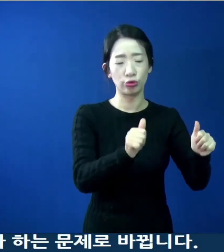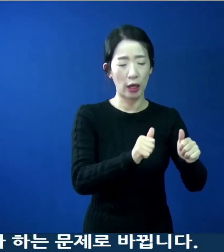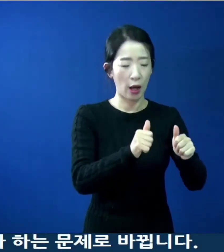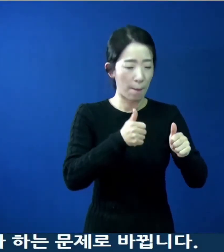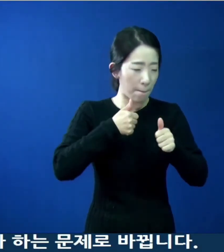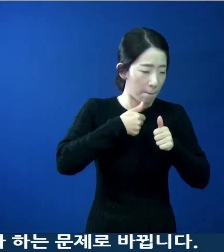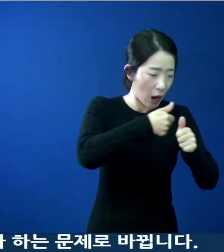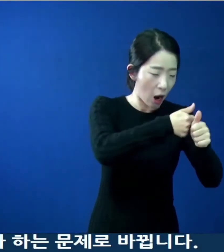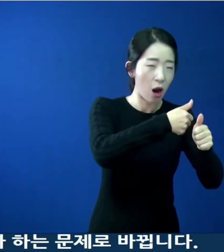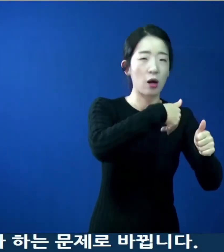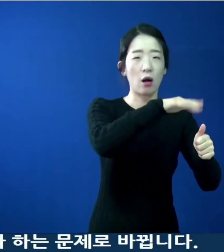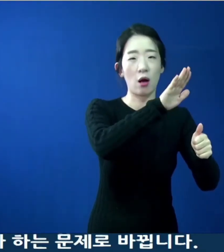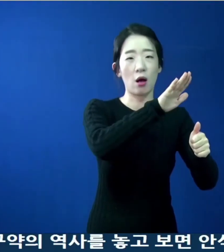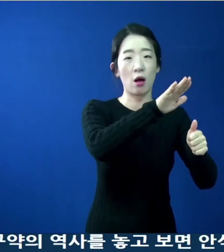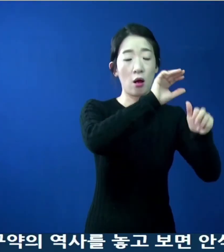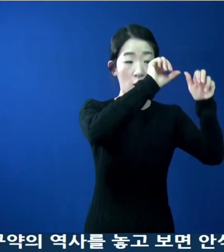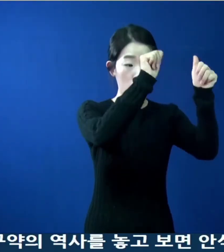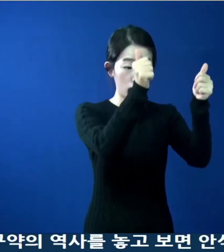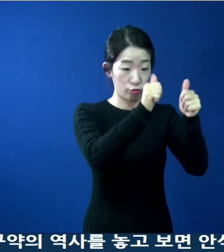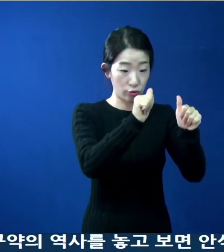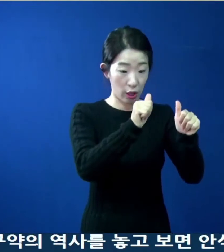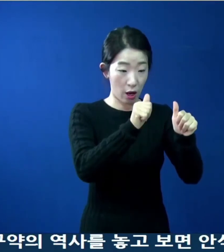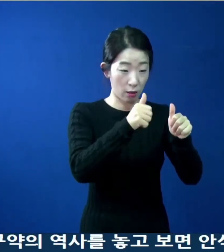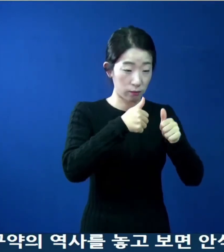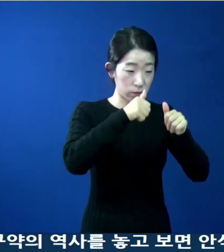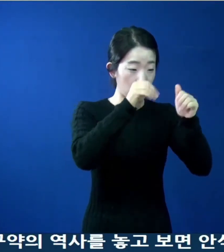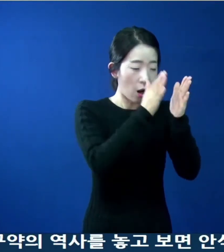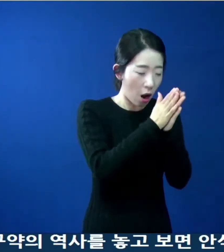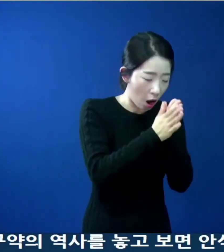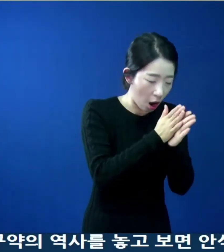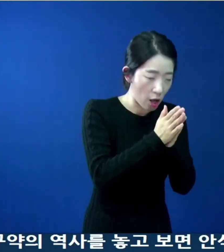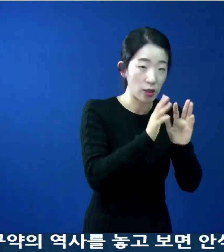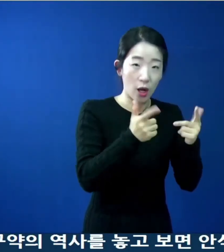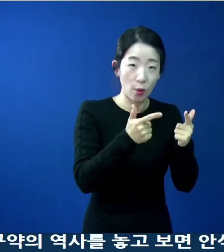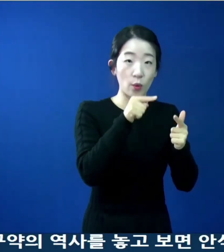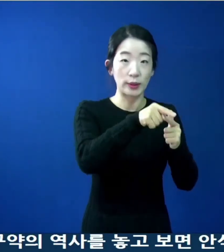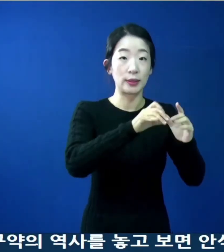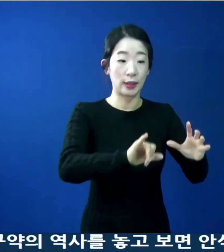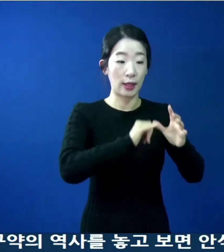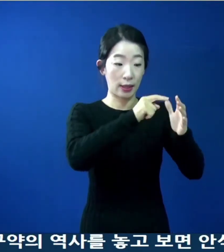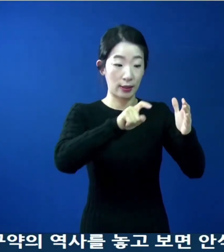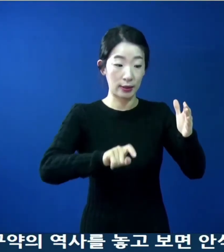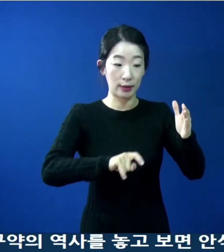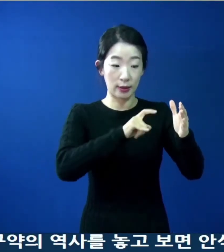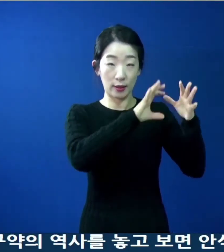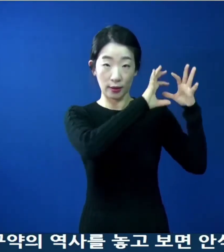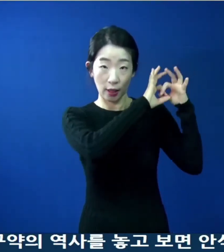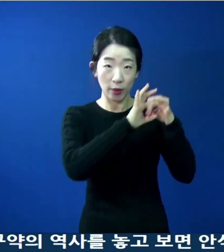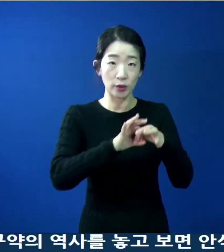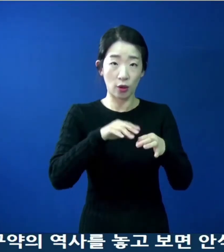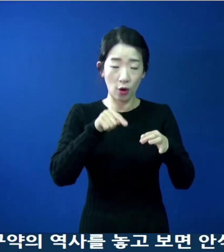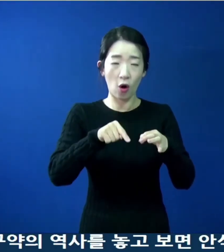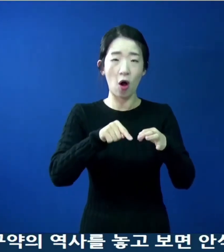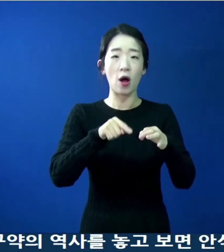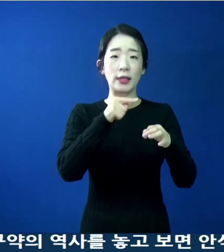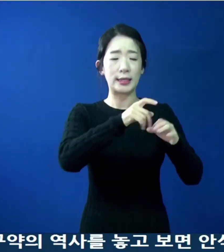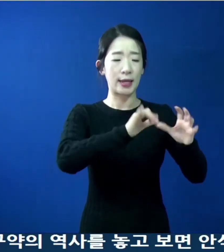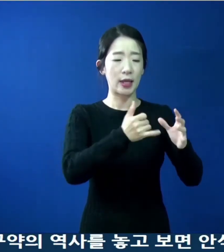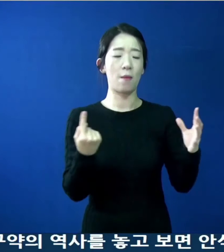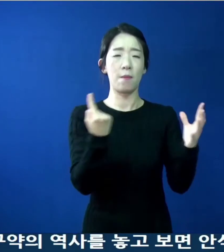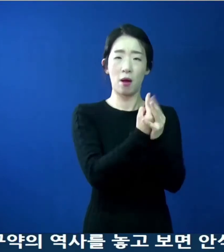거고요. 우상을 쫓지 않고 우리가 이 세상 속에 살면서도 이 세상에 속한 사람이